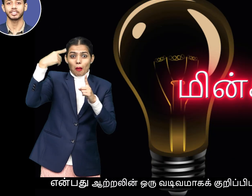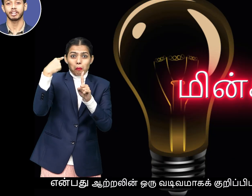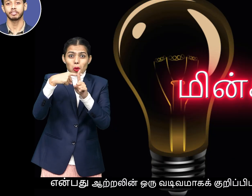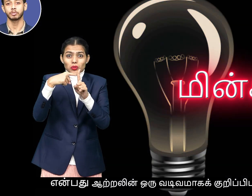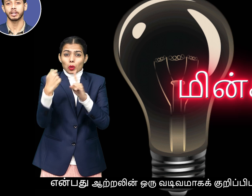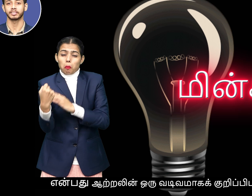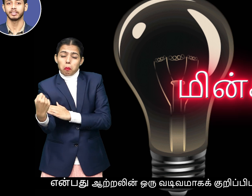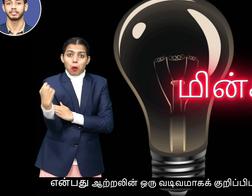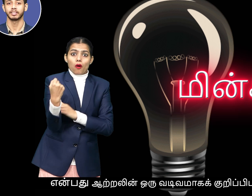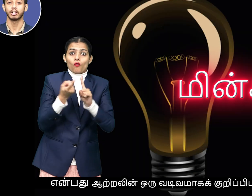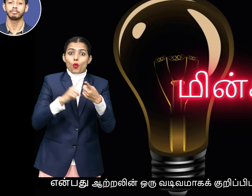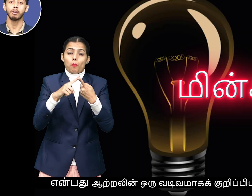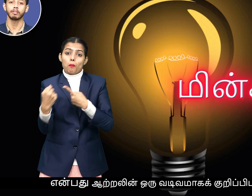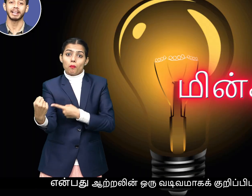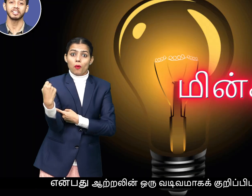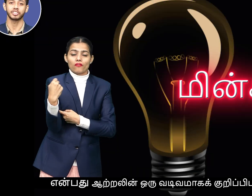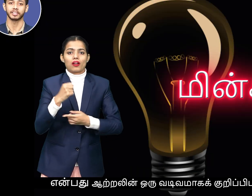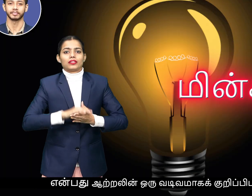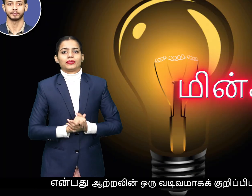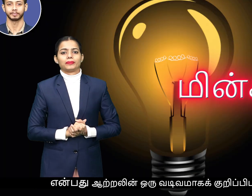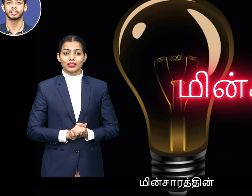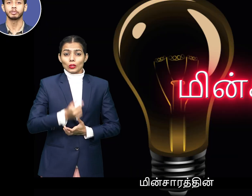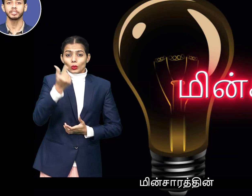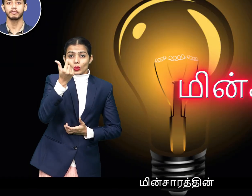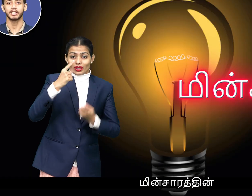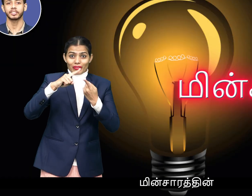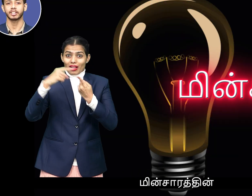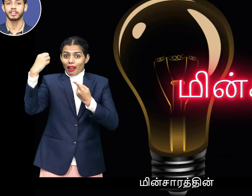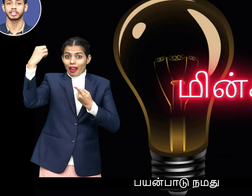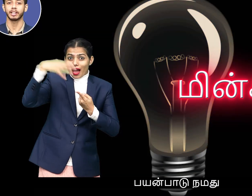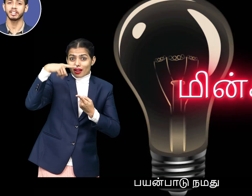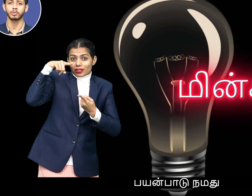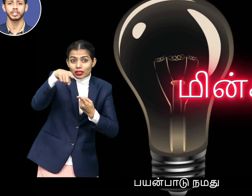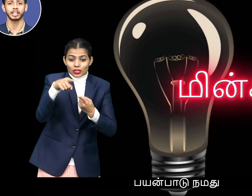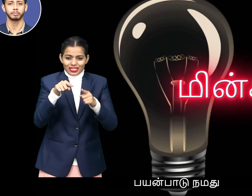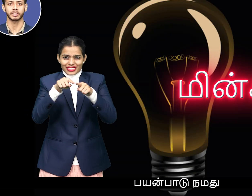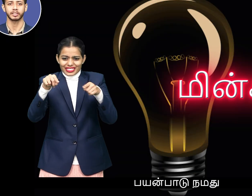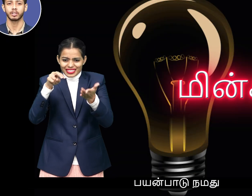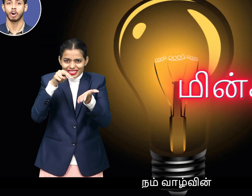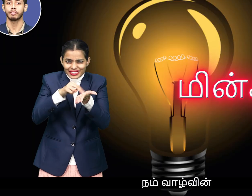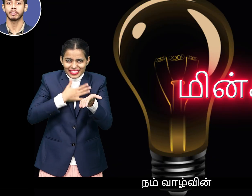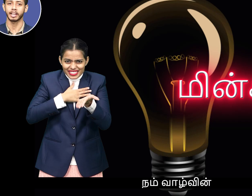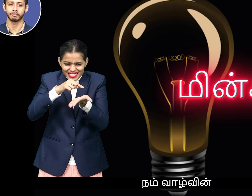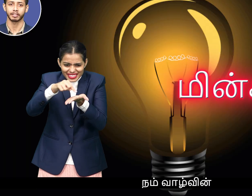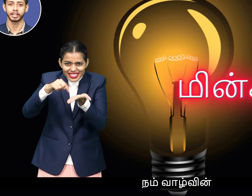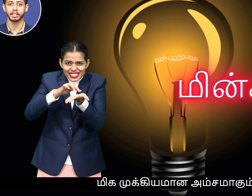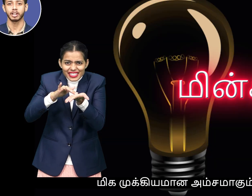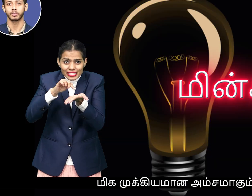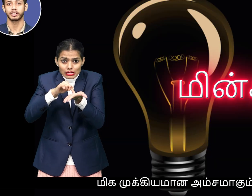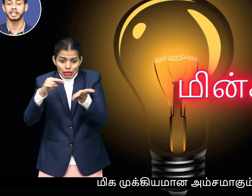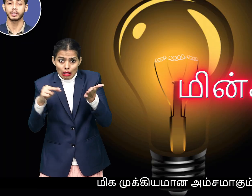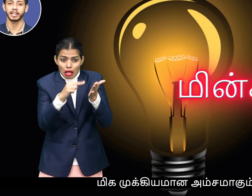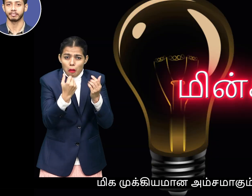மின்சாரம் என்பது ஆற்றலின் ஒரு வடிவமாக குறிப்பிடப்படுகிறது. மின்சாரத்தின் பயன்பாடு நமது அன்றாட வாழ்வின்